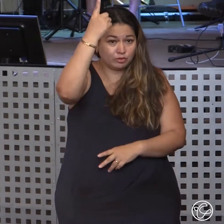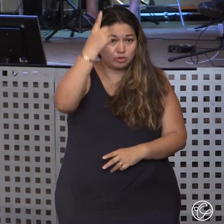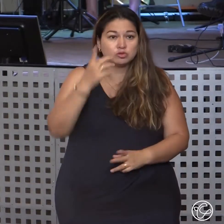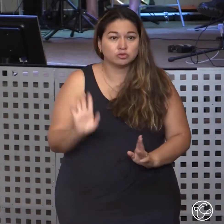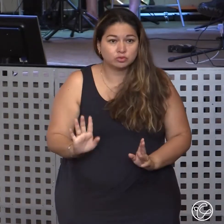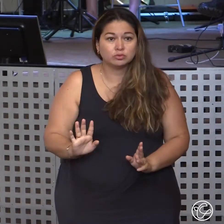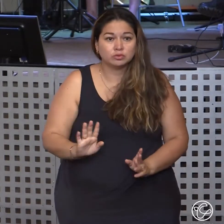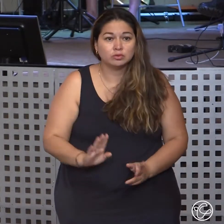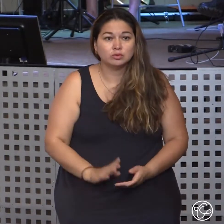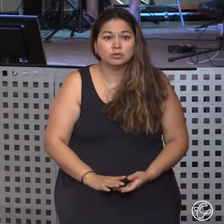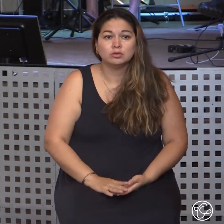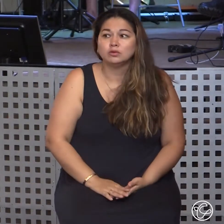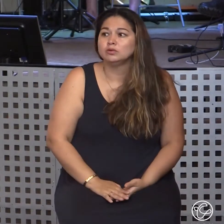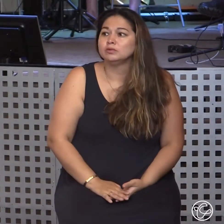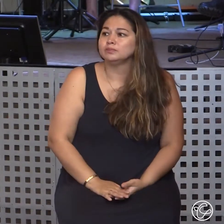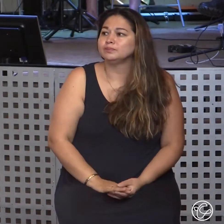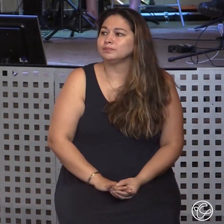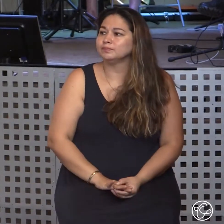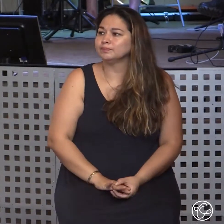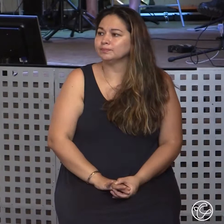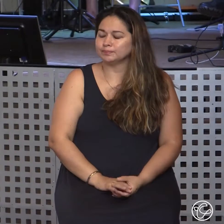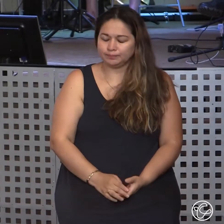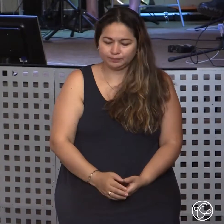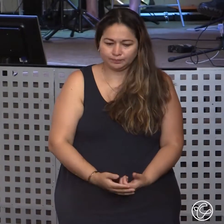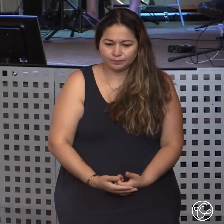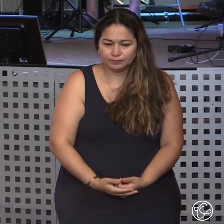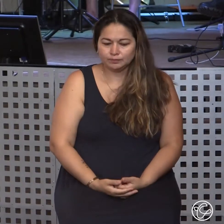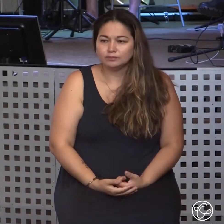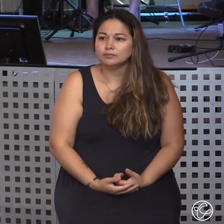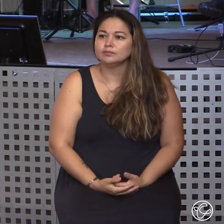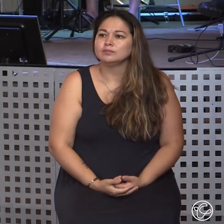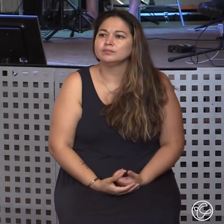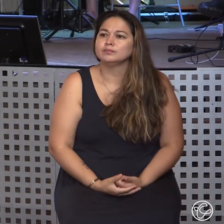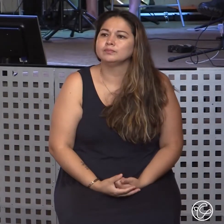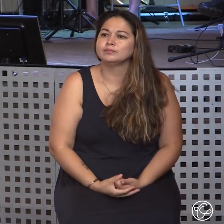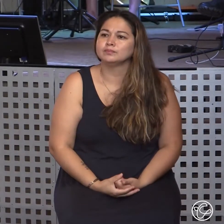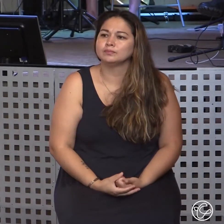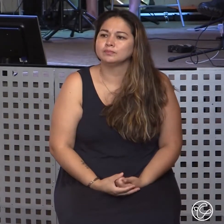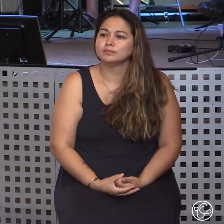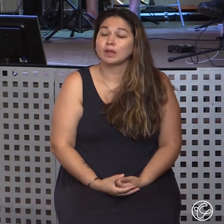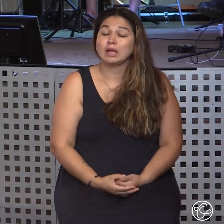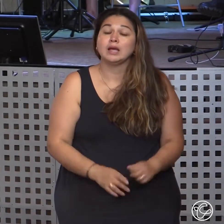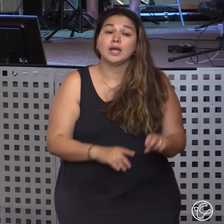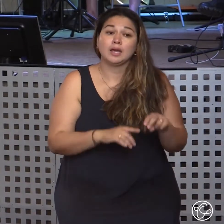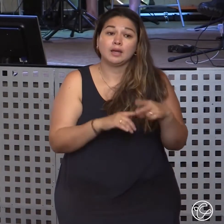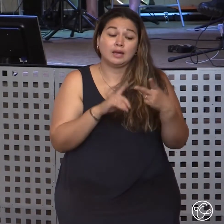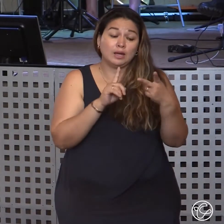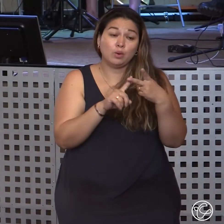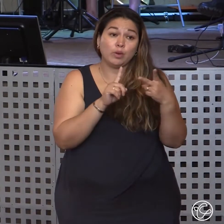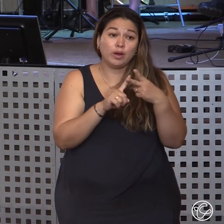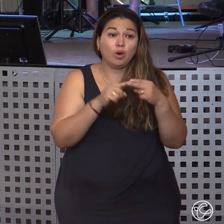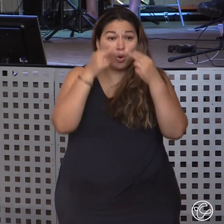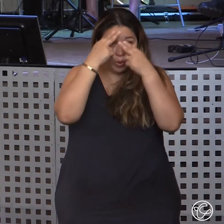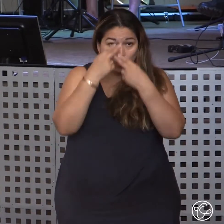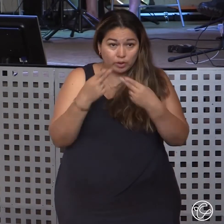aunque a mí me cuesta por mi cultura pero tengo que decirlo, pero segundo, a los